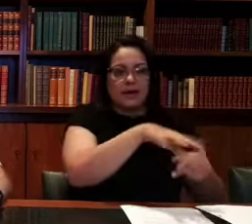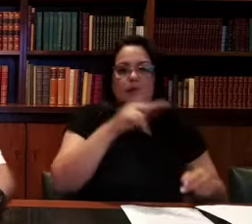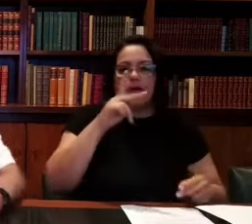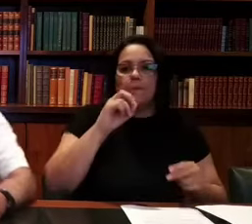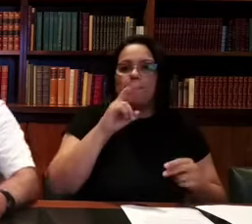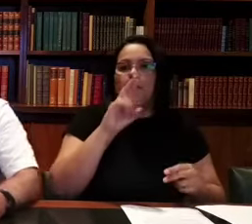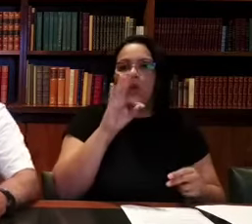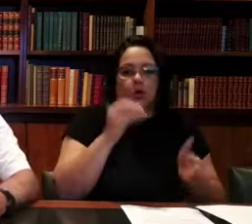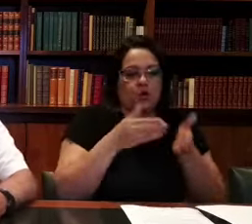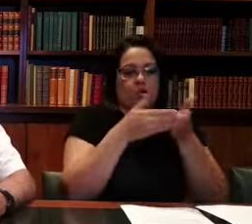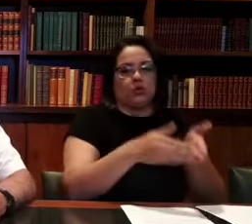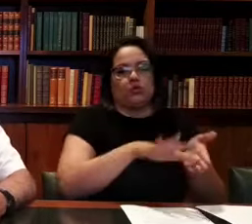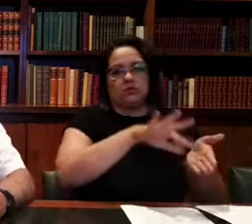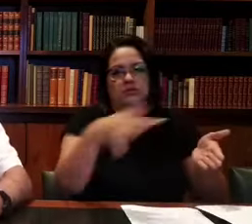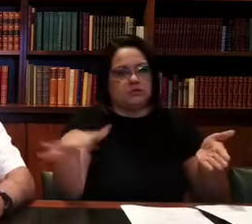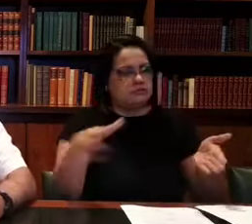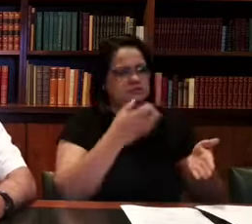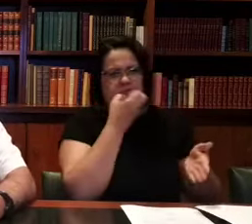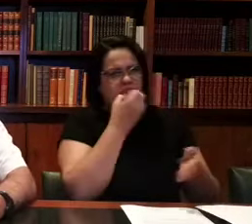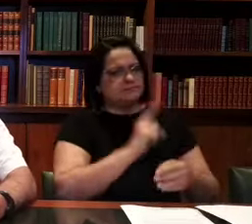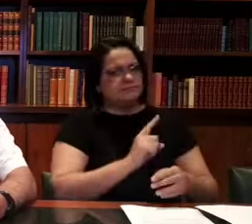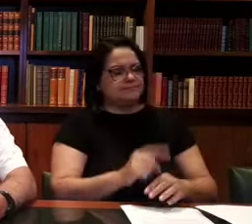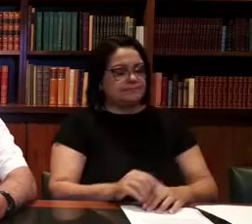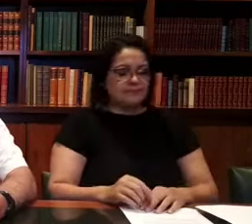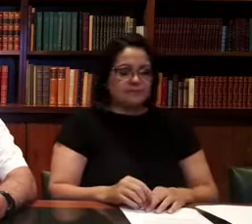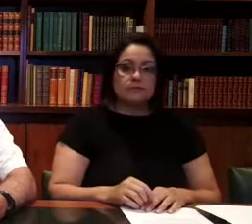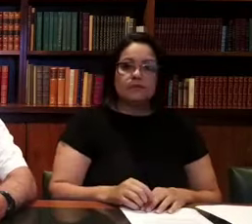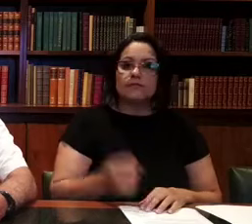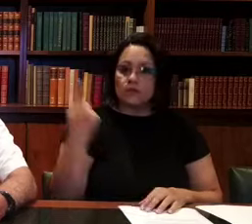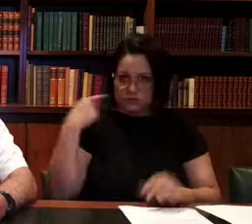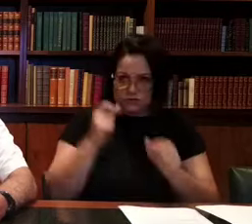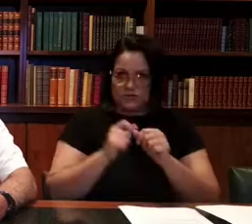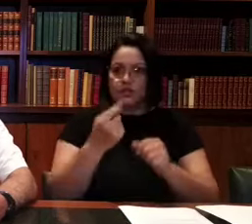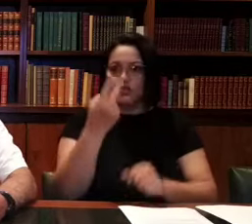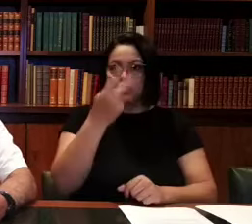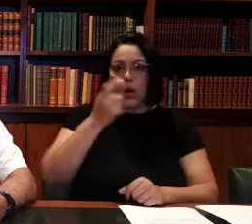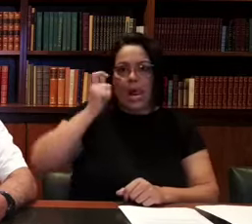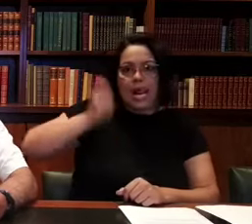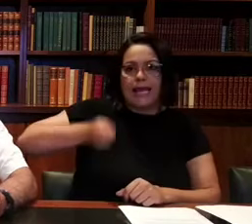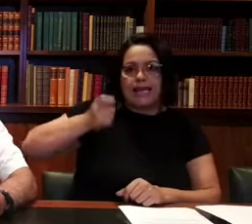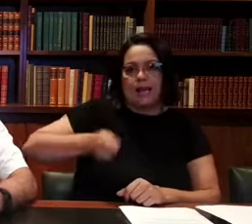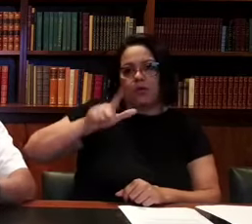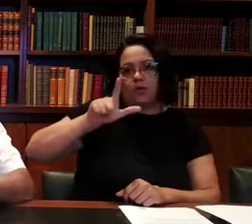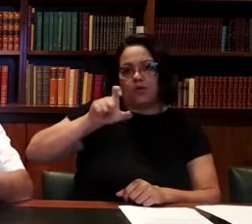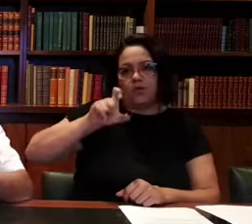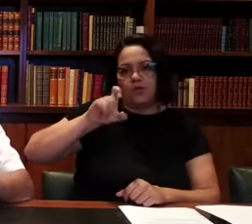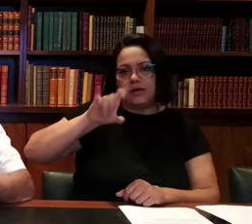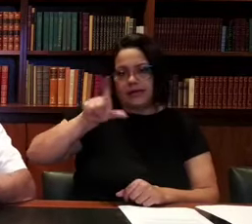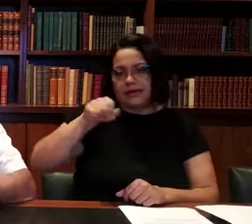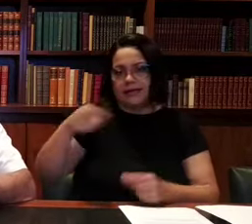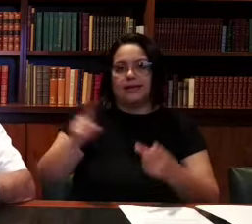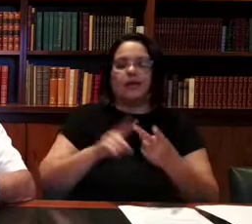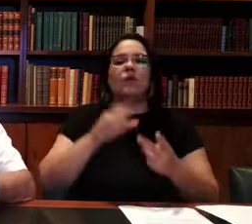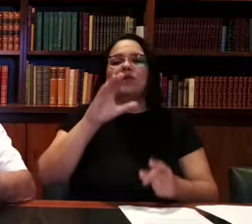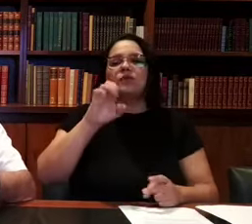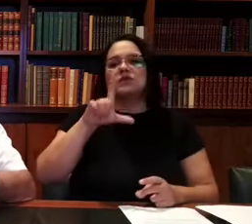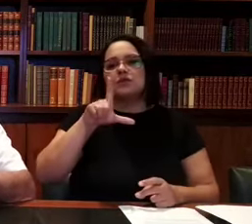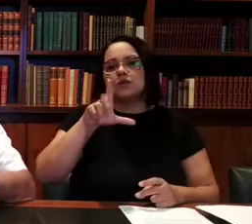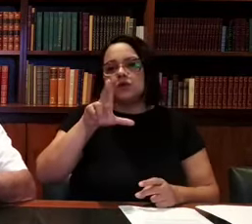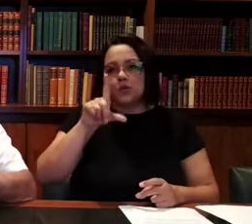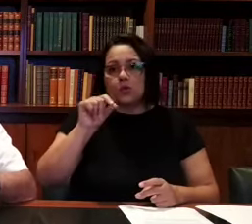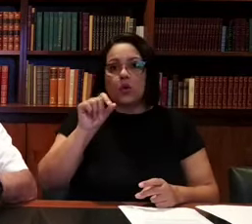era coisa boa que acontecia lá não nós fizemos Presidente recentemente dois leilões de terminais de celulose no portanto 505